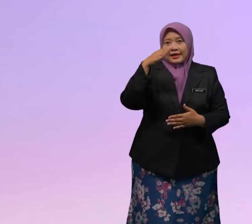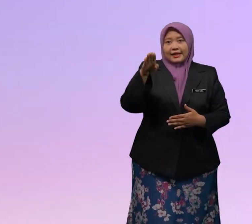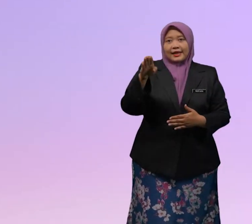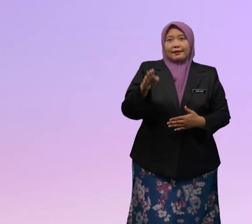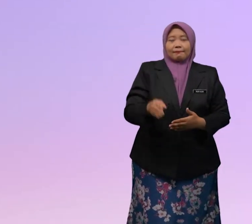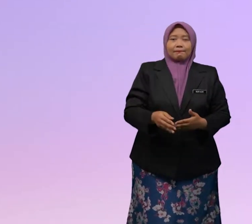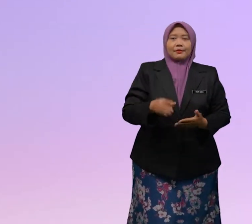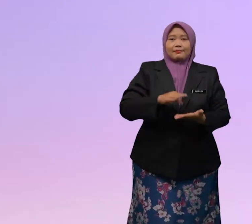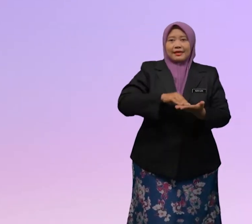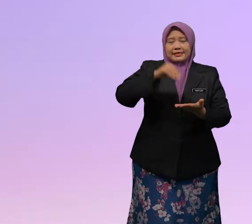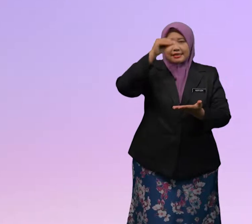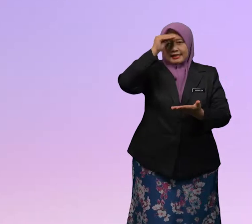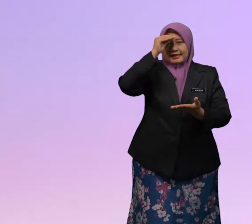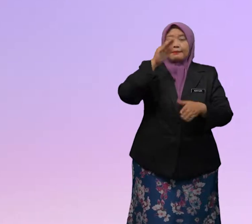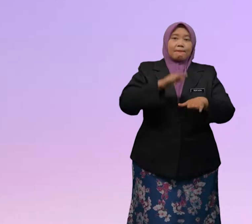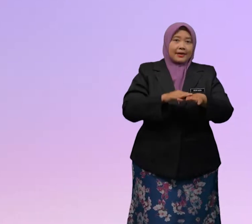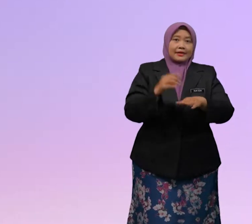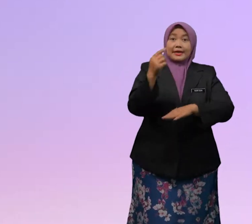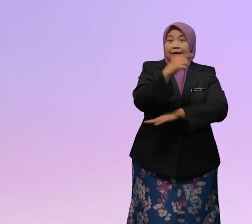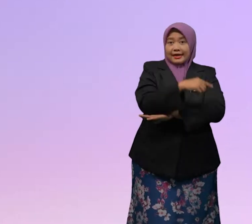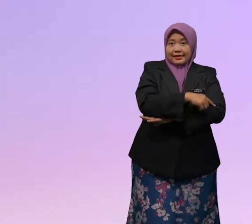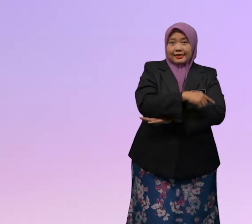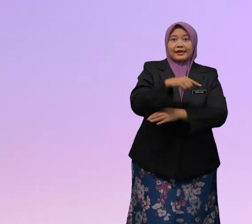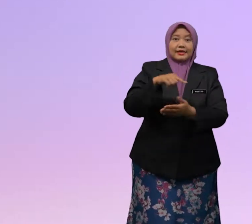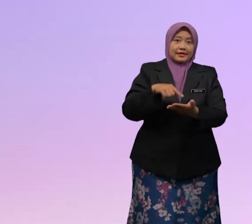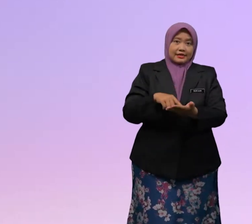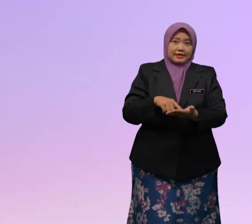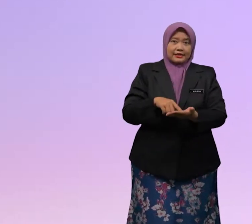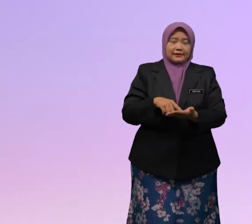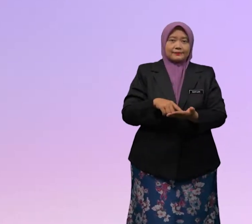Bagi pembelajaran pada hari ini,